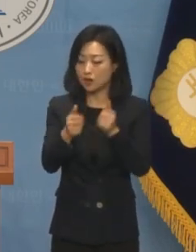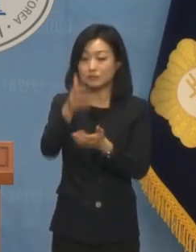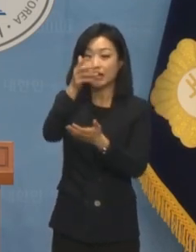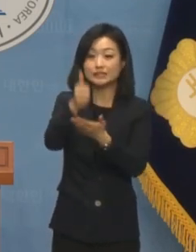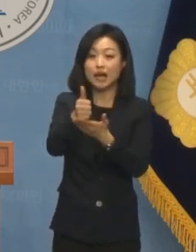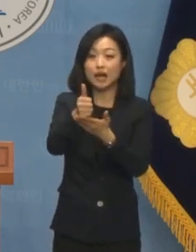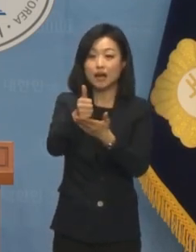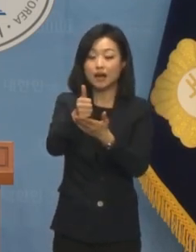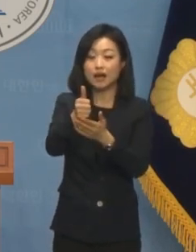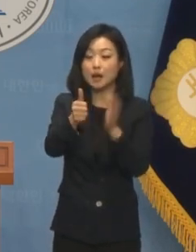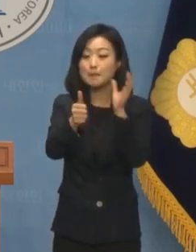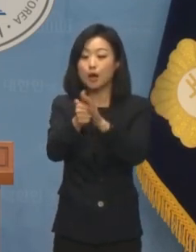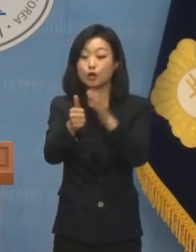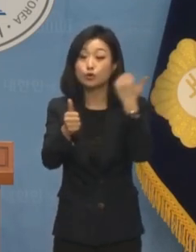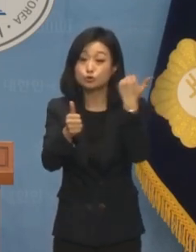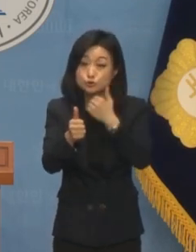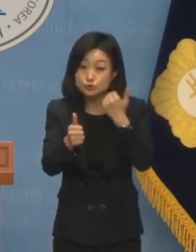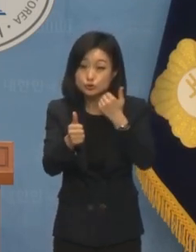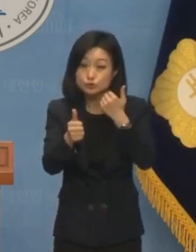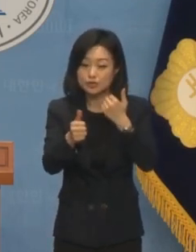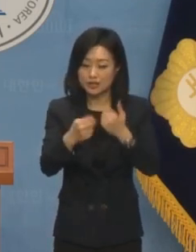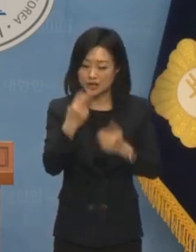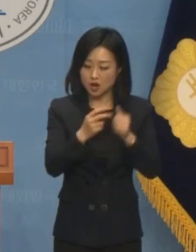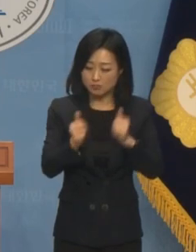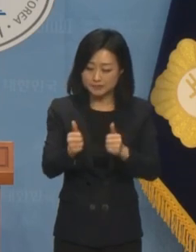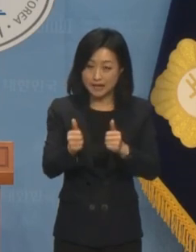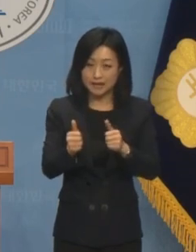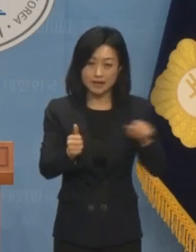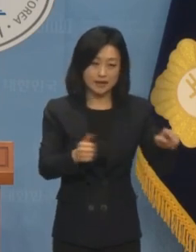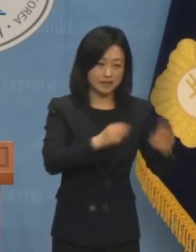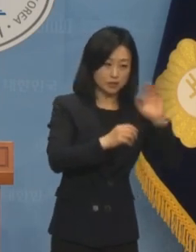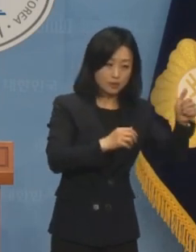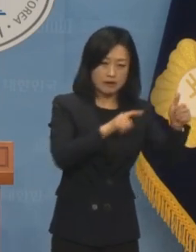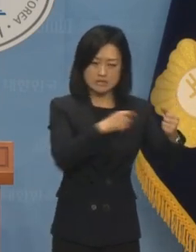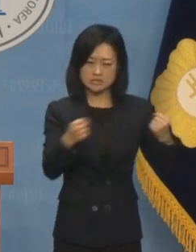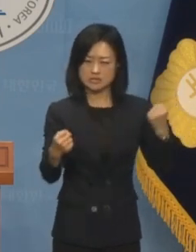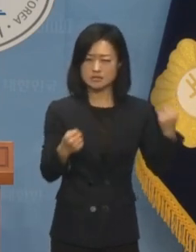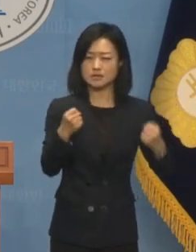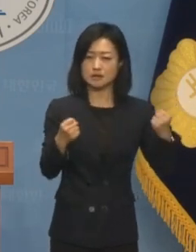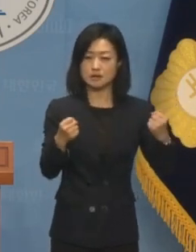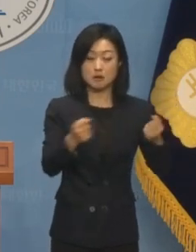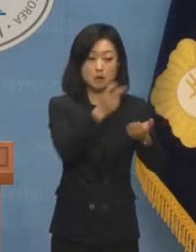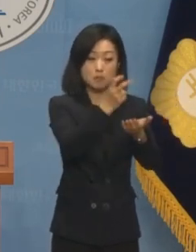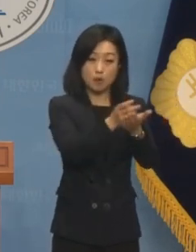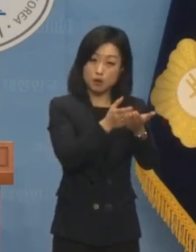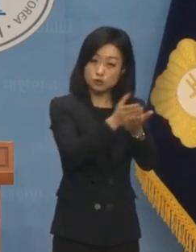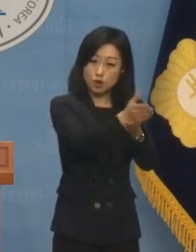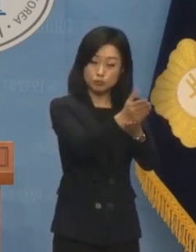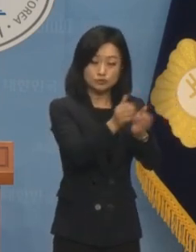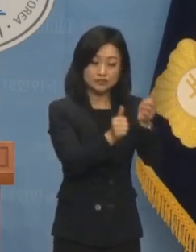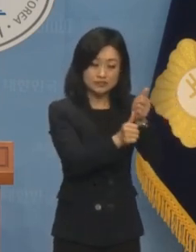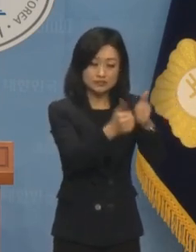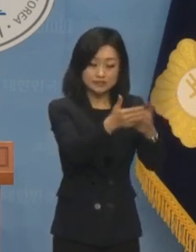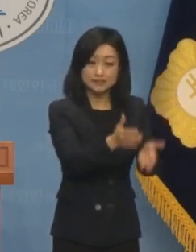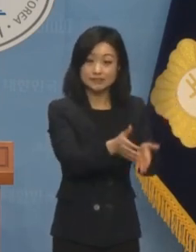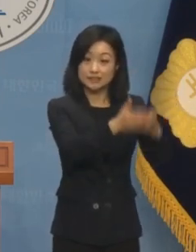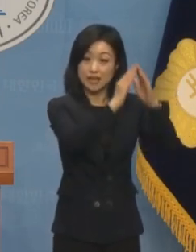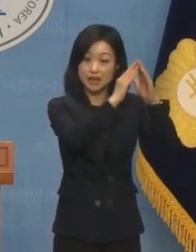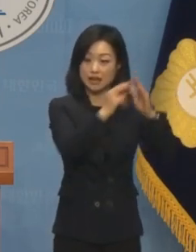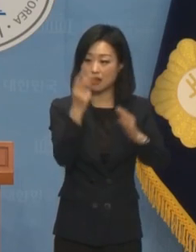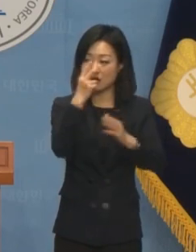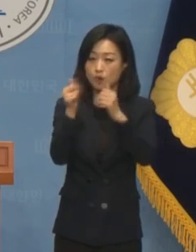놓고 대통령실과 검찰 내부에 긴장감이 돌고 있으니 법률 수석을 신설해 검찰을 장악하려는